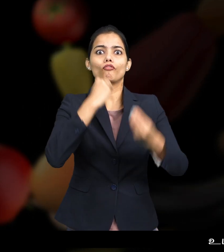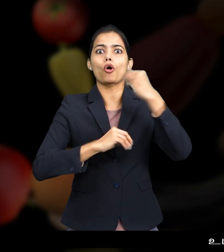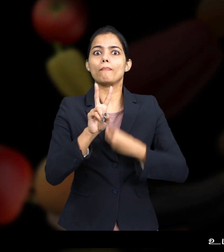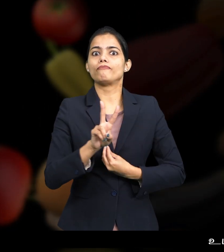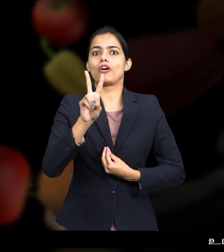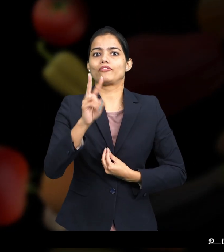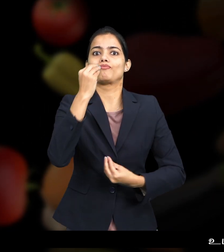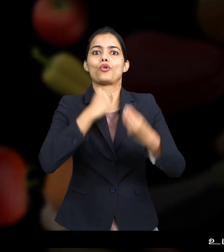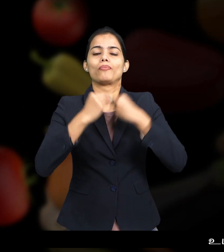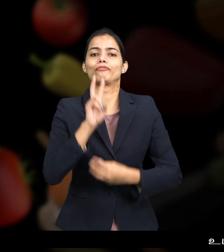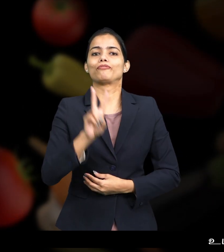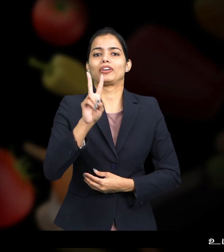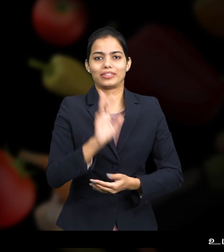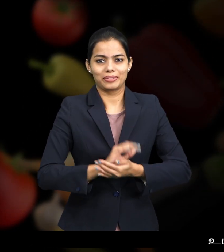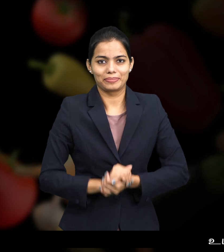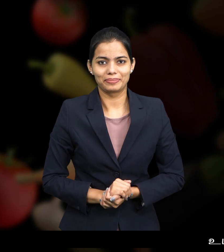உயிர்ச்சத்து.